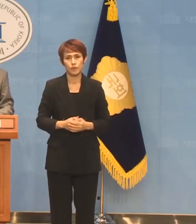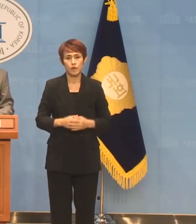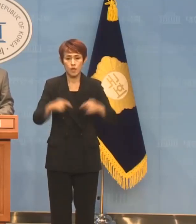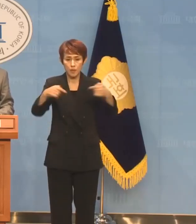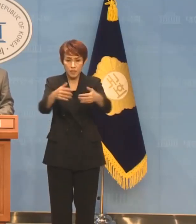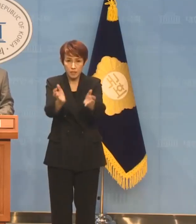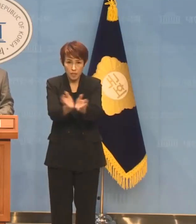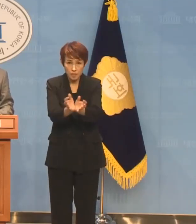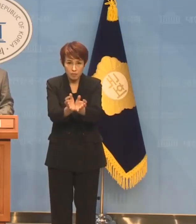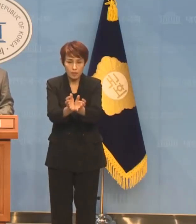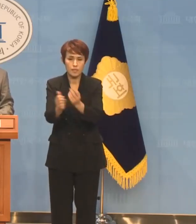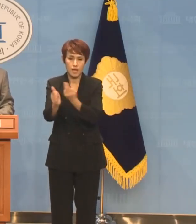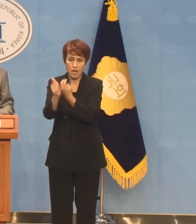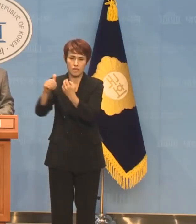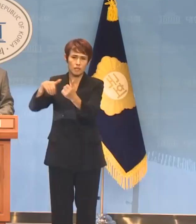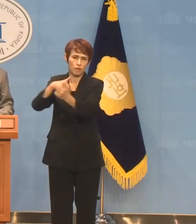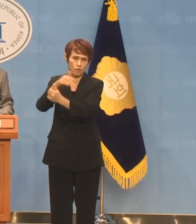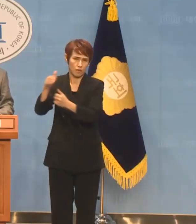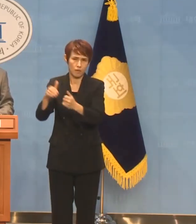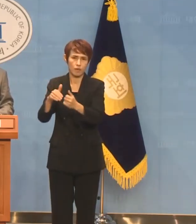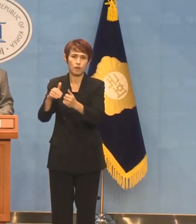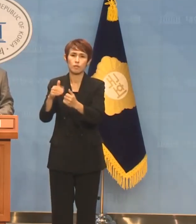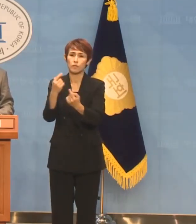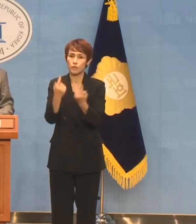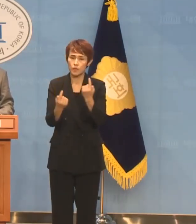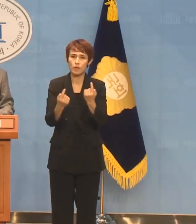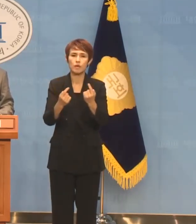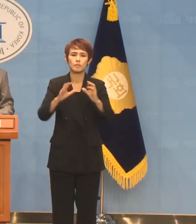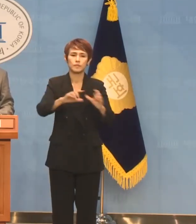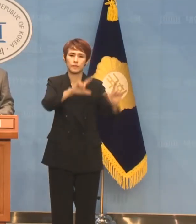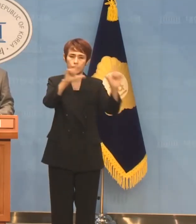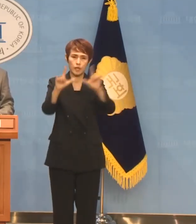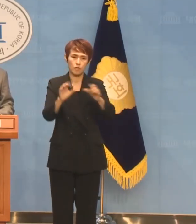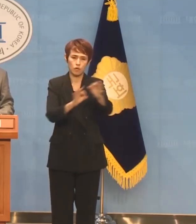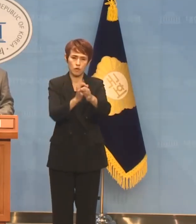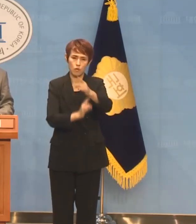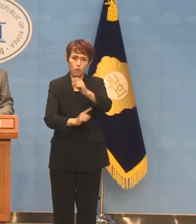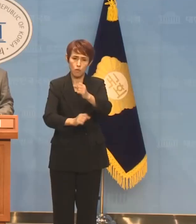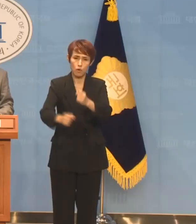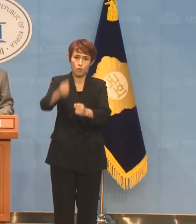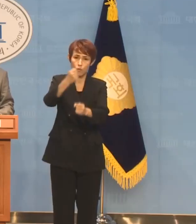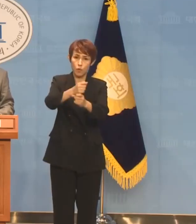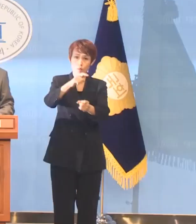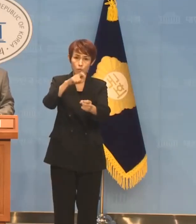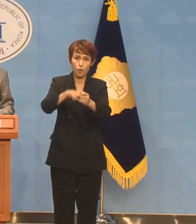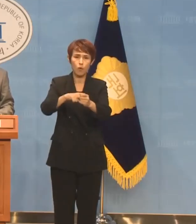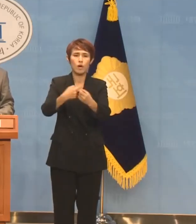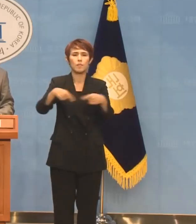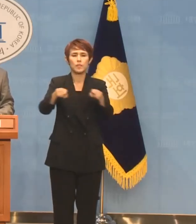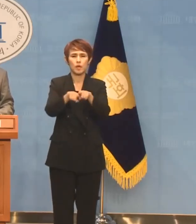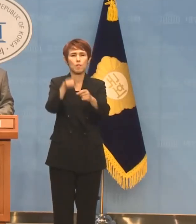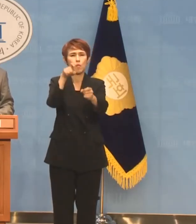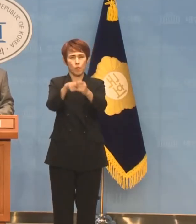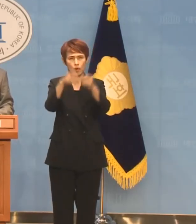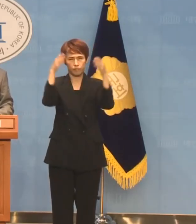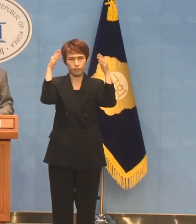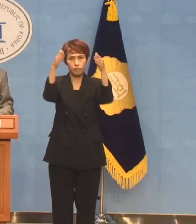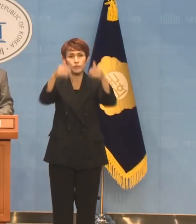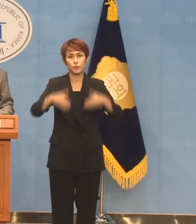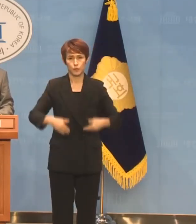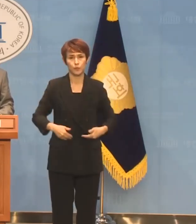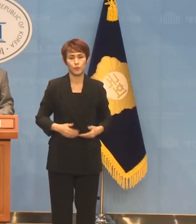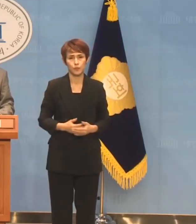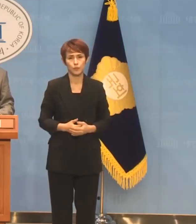협의체는 탄핵 정국을 넘어서 민생과 경제 회복이라는 공동의 목표를 향해 나아가야